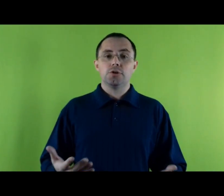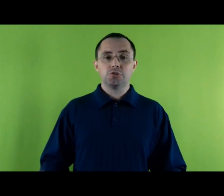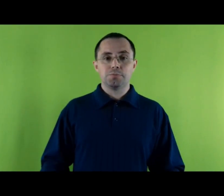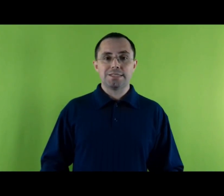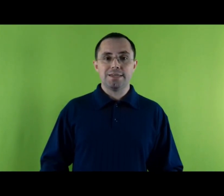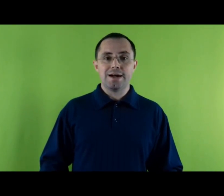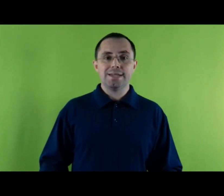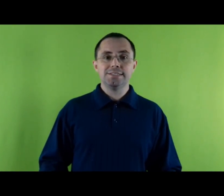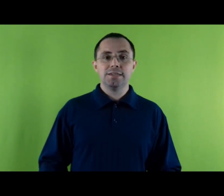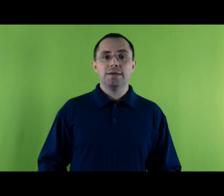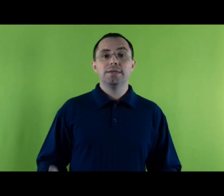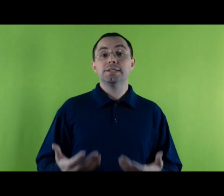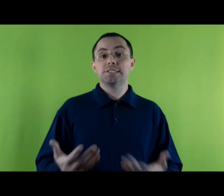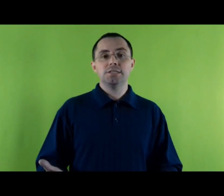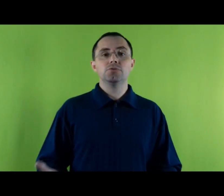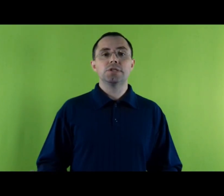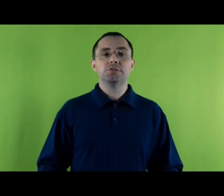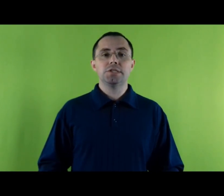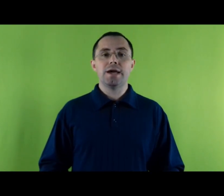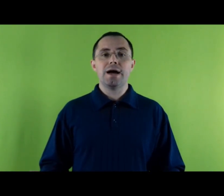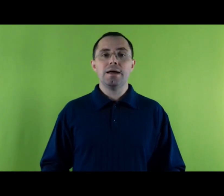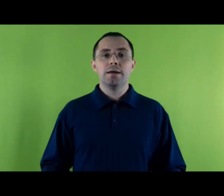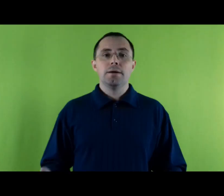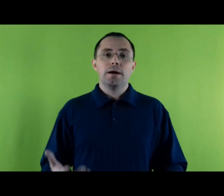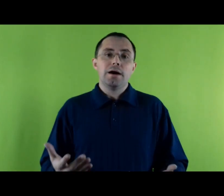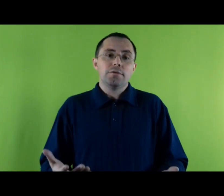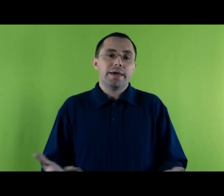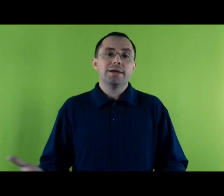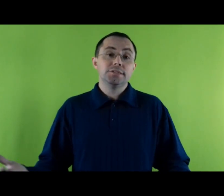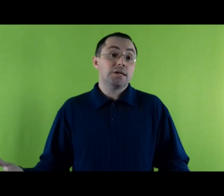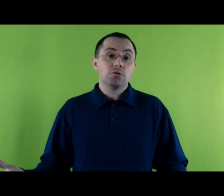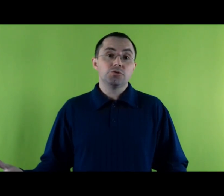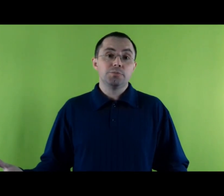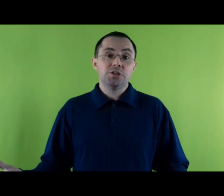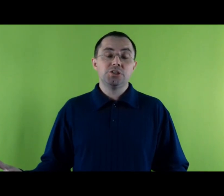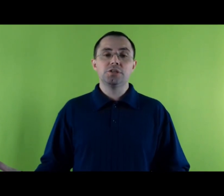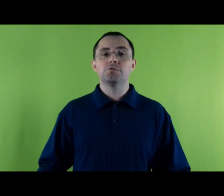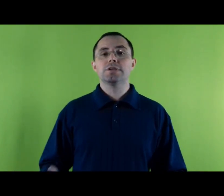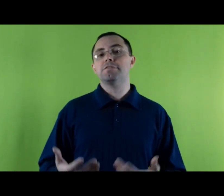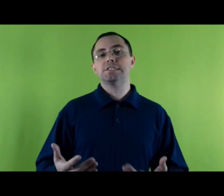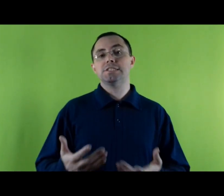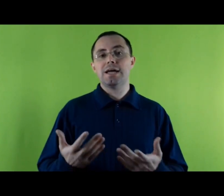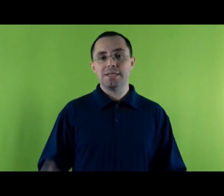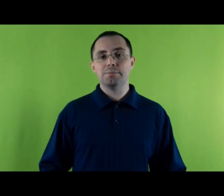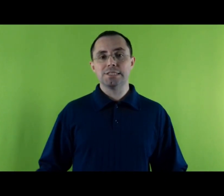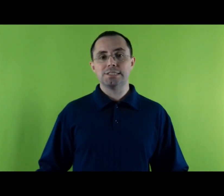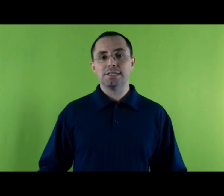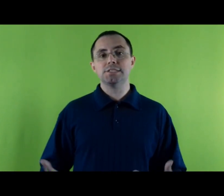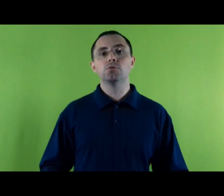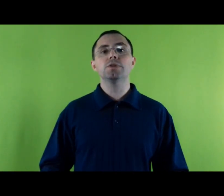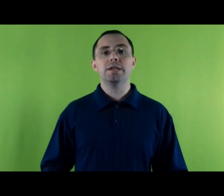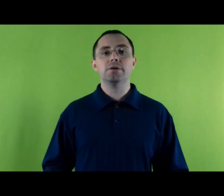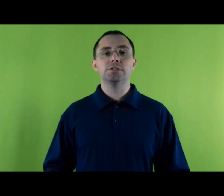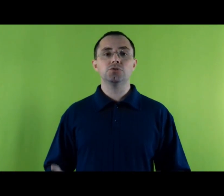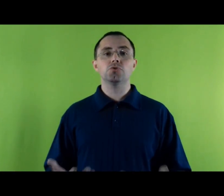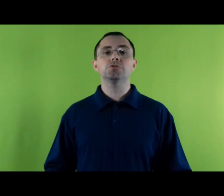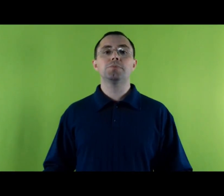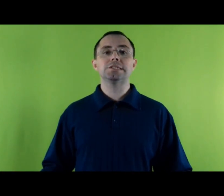nossos materiais e assim nos auxiliar a realizar o nosso objetivo, que é fazer da Libras a segunda língua de todos os